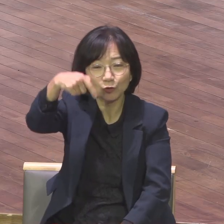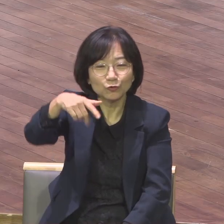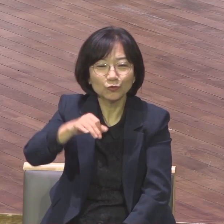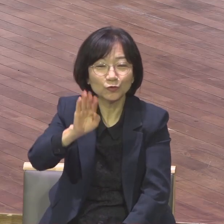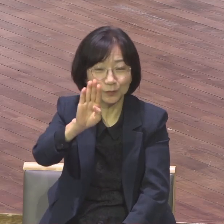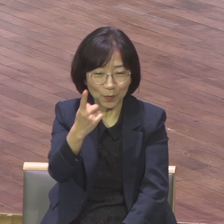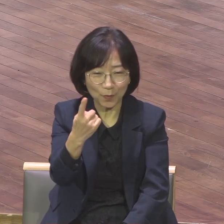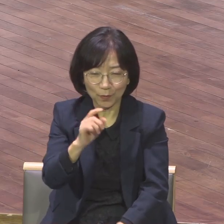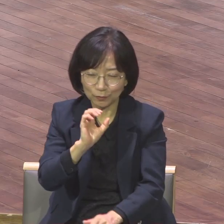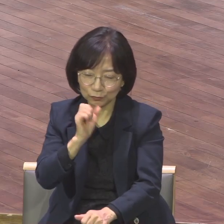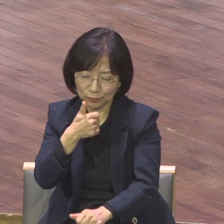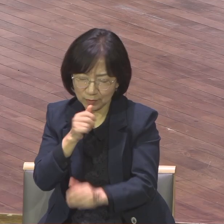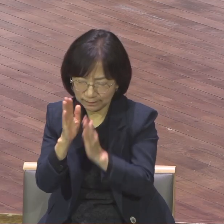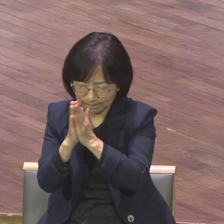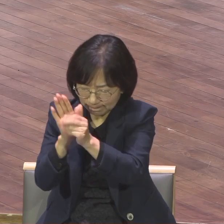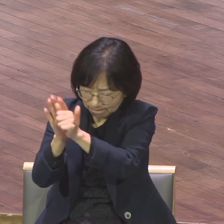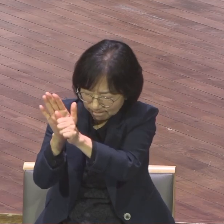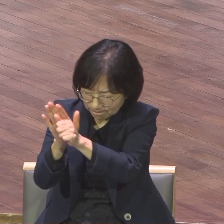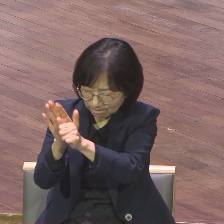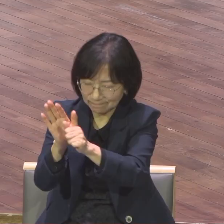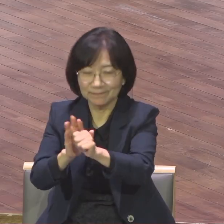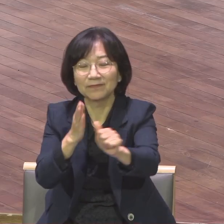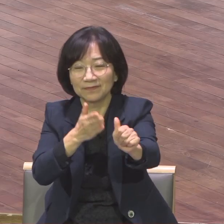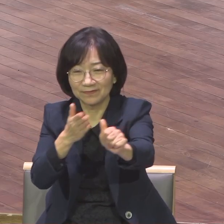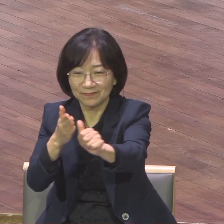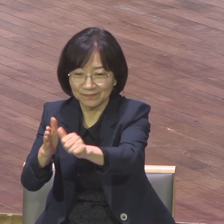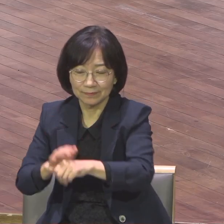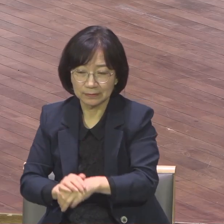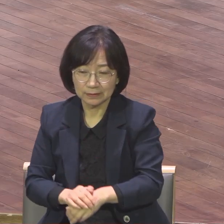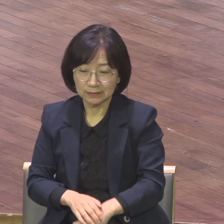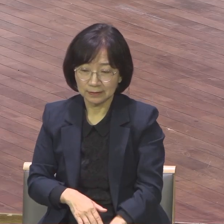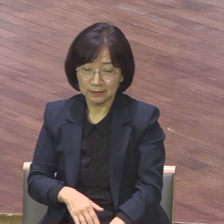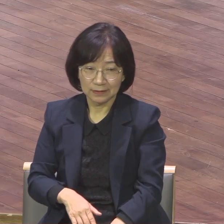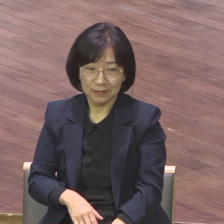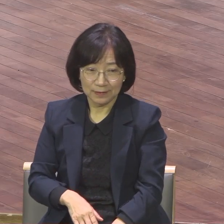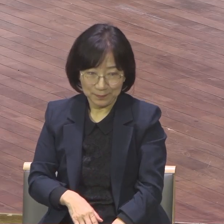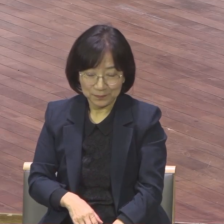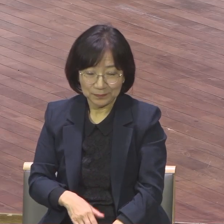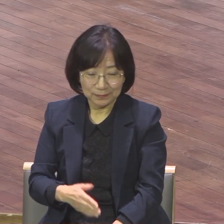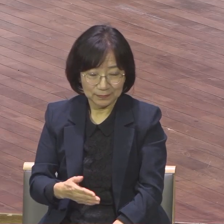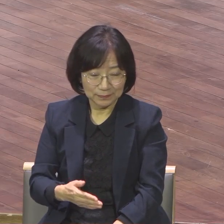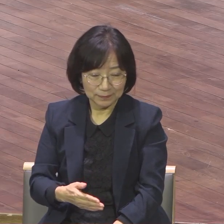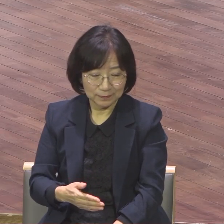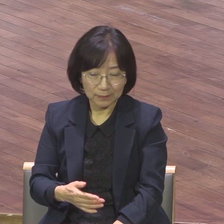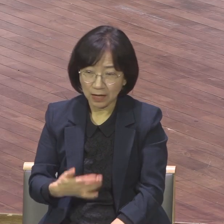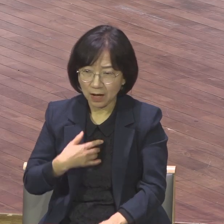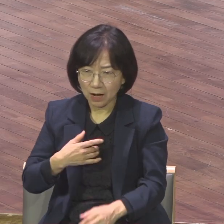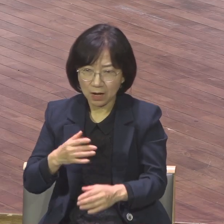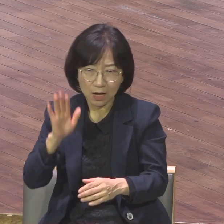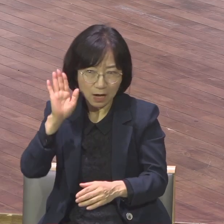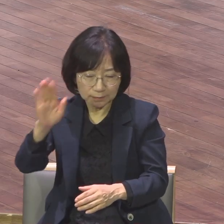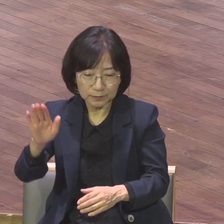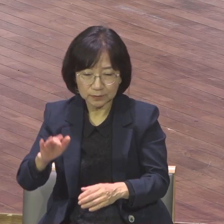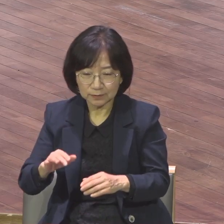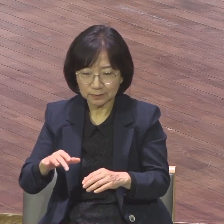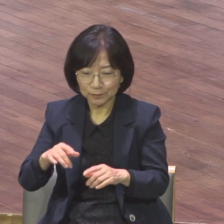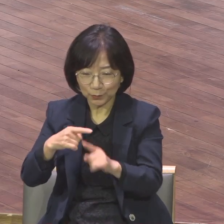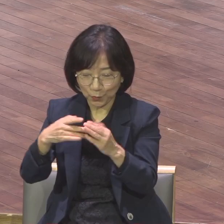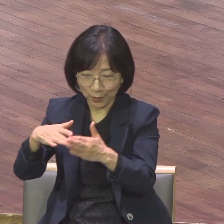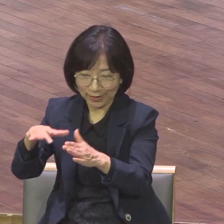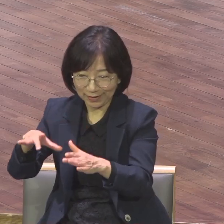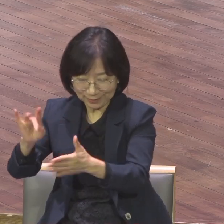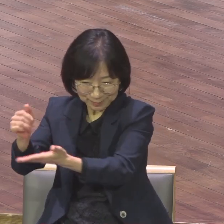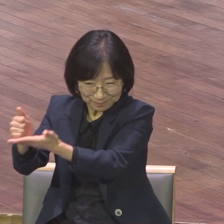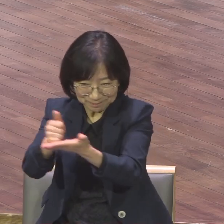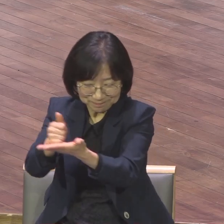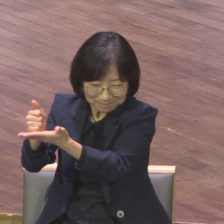말은 뭐예요? 이 생명구원에 동참하는 거예요. 동참이 기도에 동참, 같이 동참해서 생명 살리는 축복을